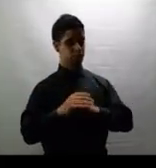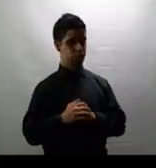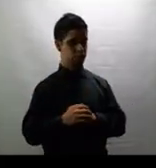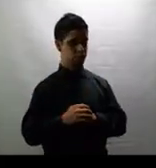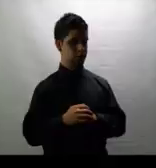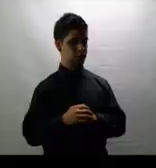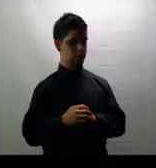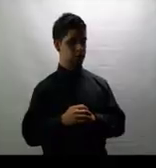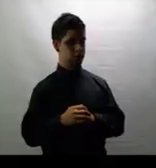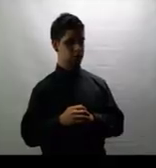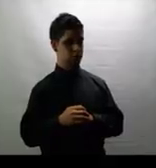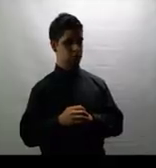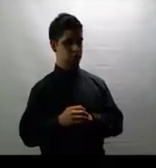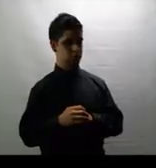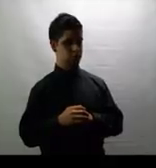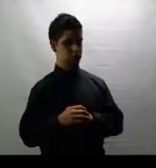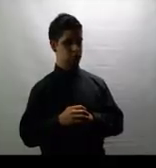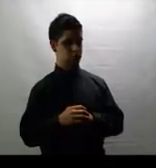más